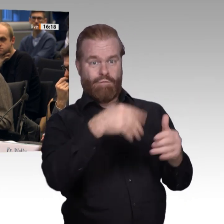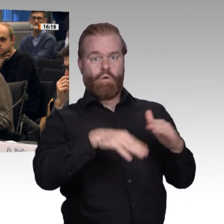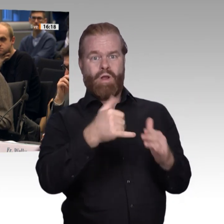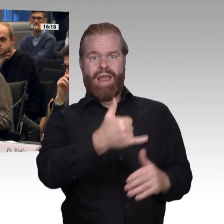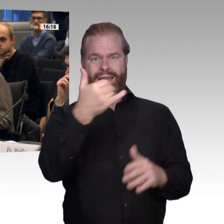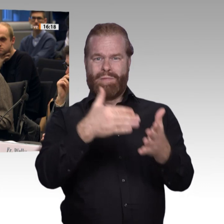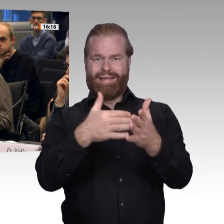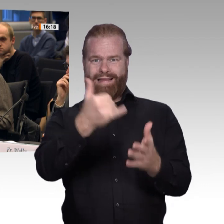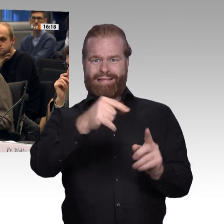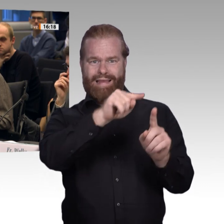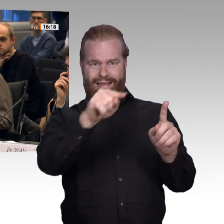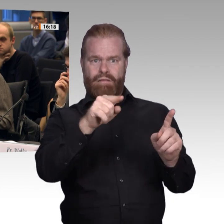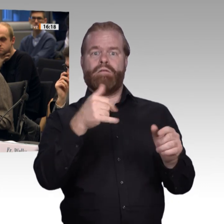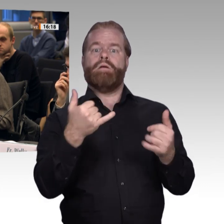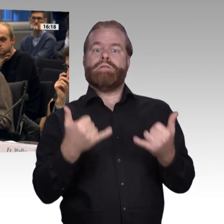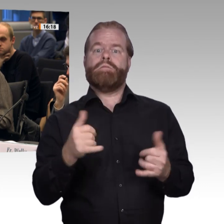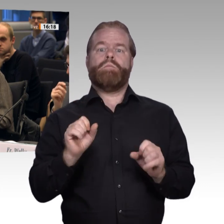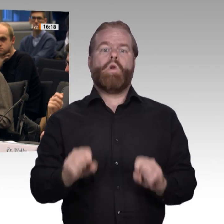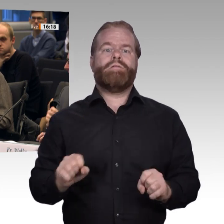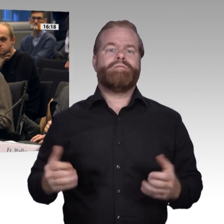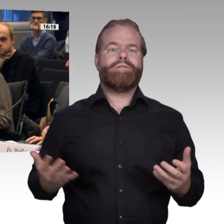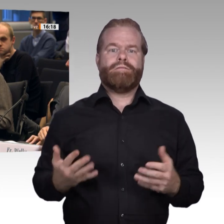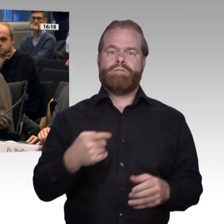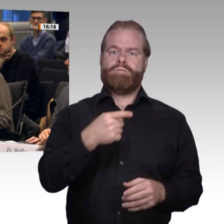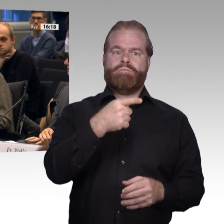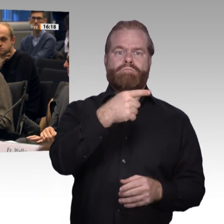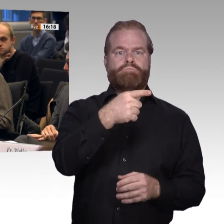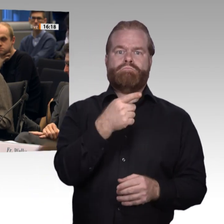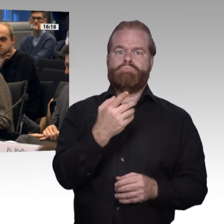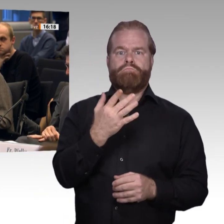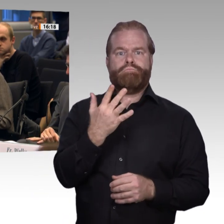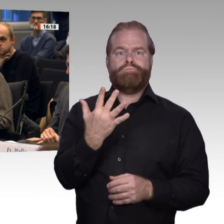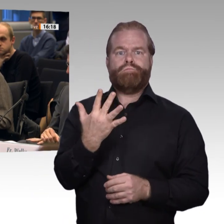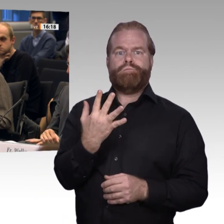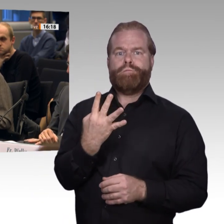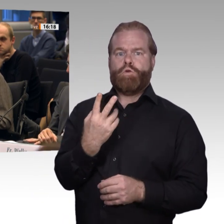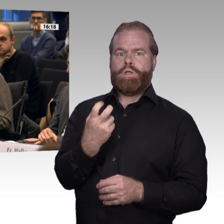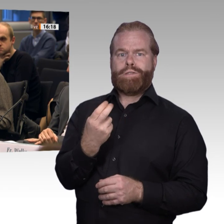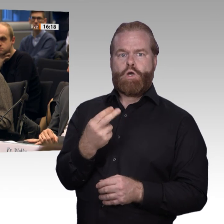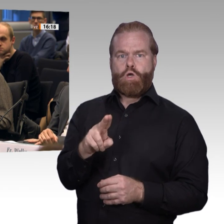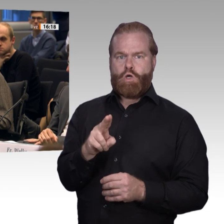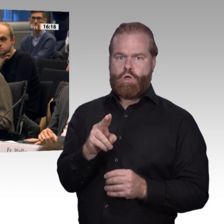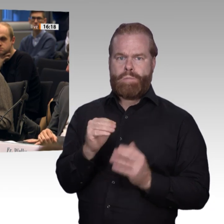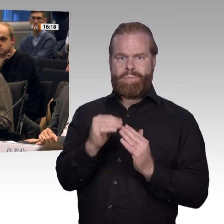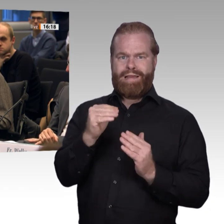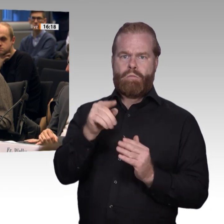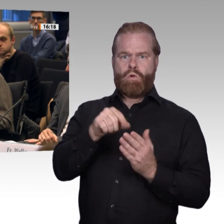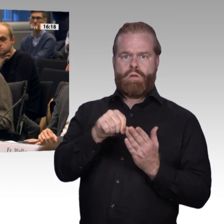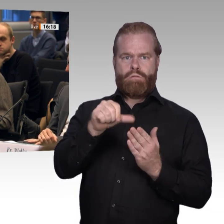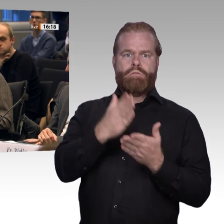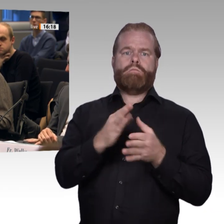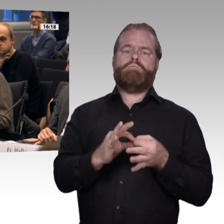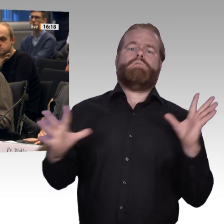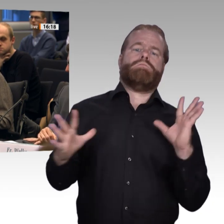auch wir sind Kinder genau dieser Eltern. Aber das Angehörigenentlastungsgesetz setzt hier definitiv